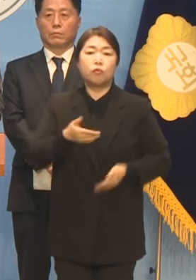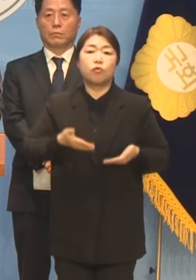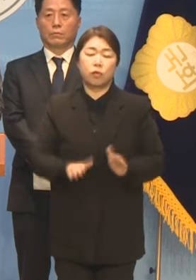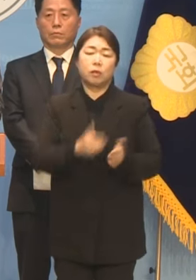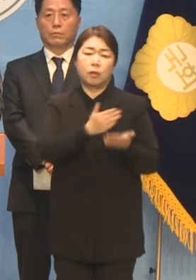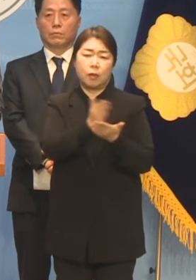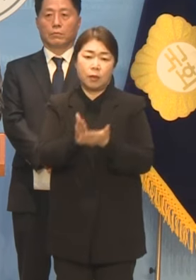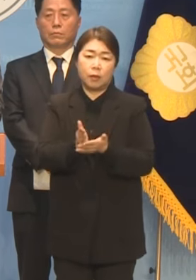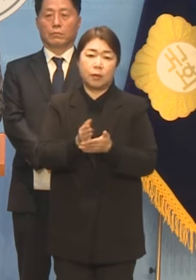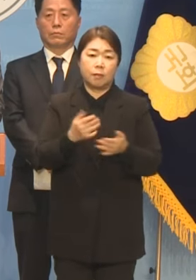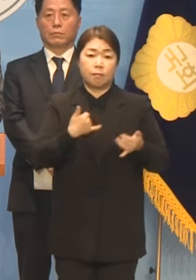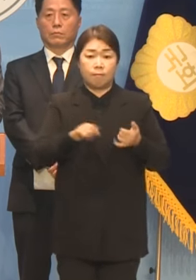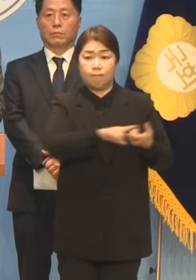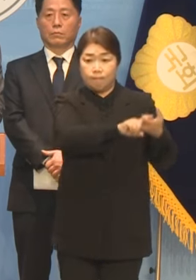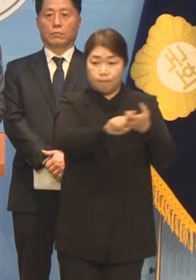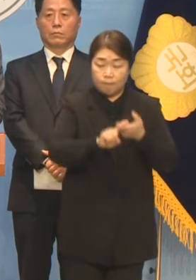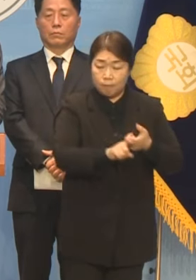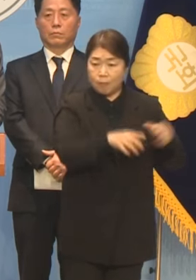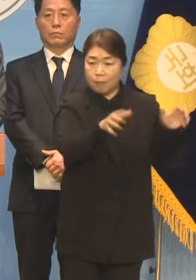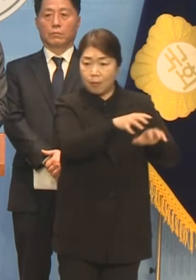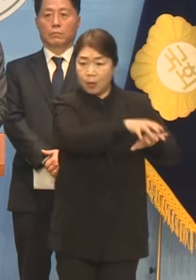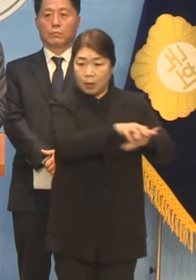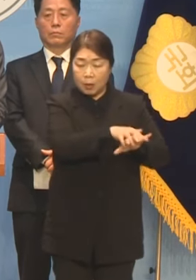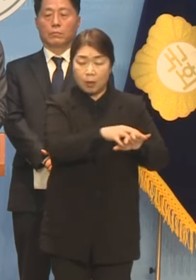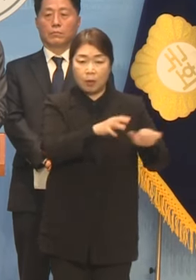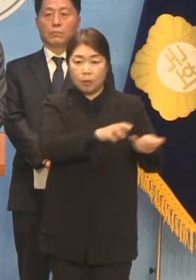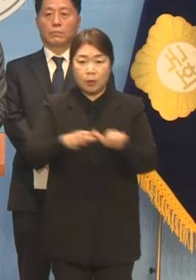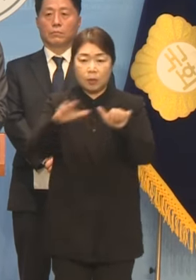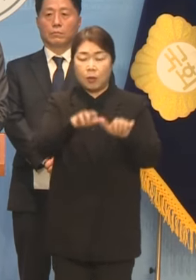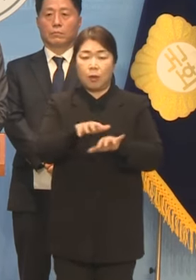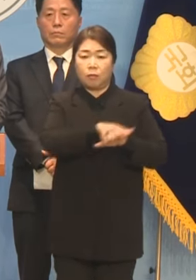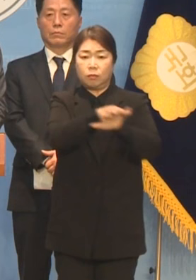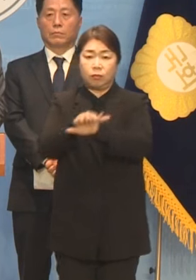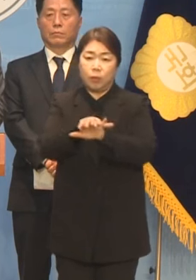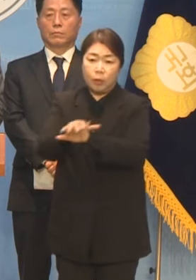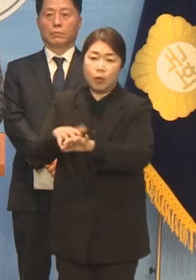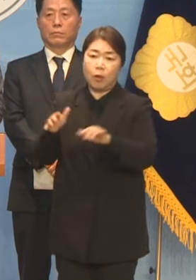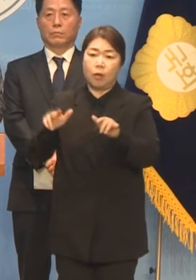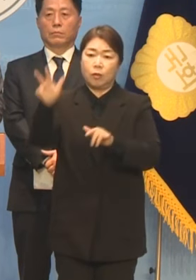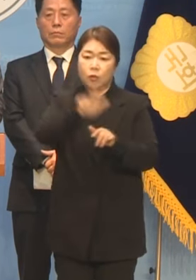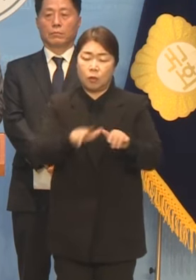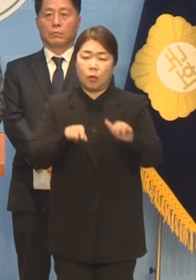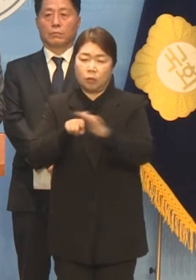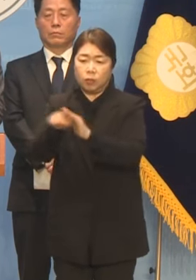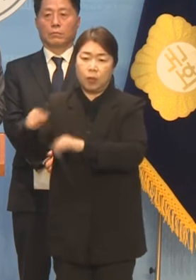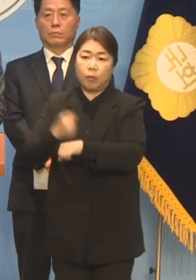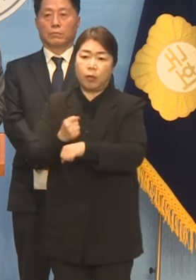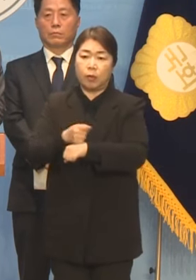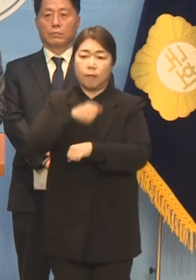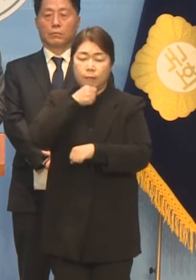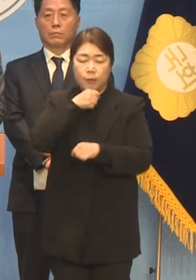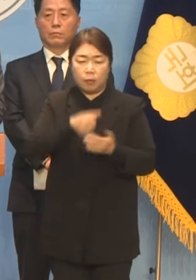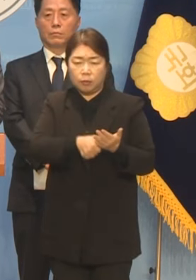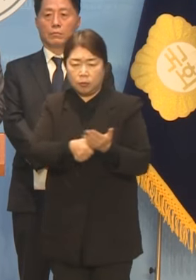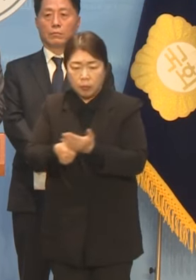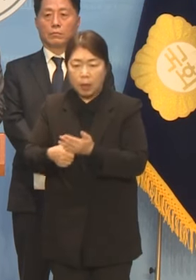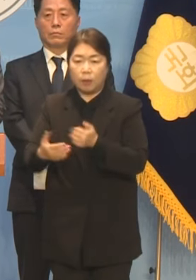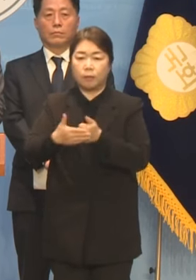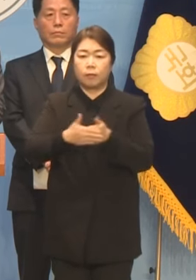등의 인맥을 동을 하여 전북을 돌아다니며 최선을 다해 투표 활동을